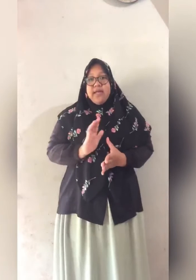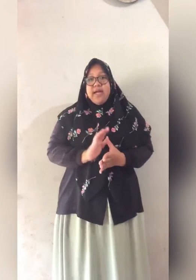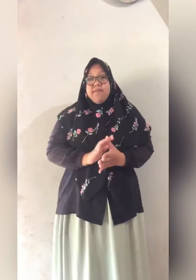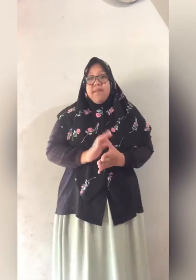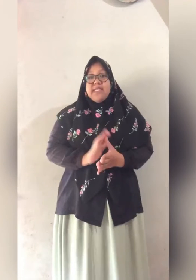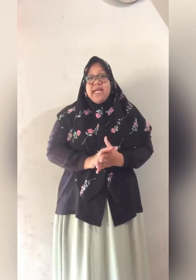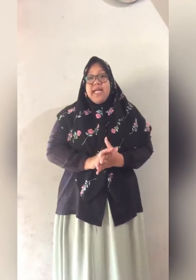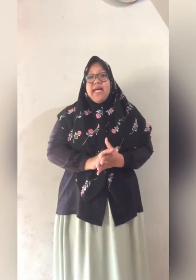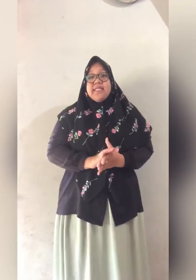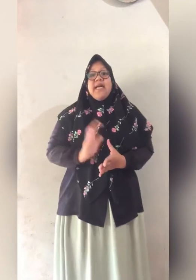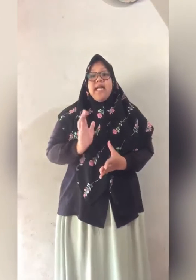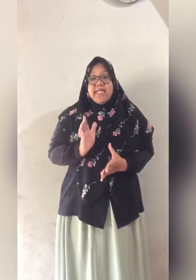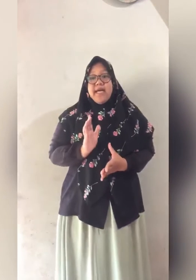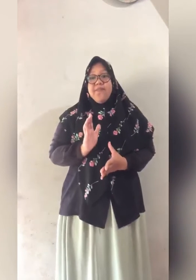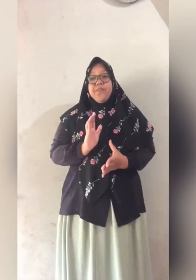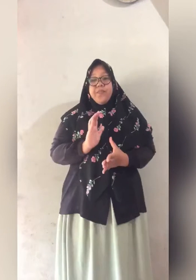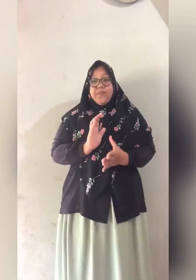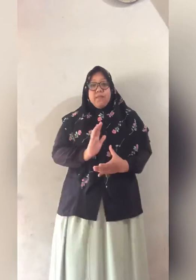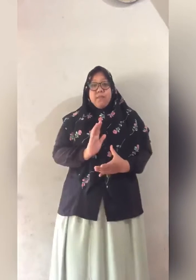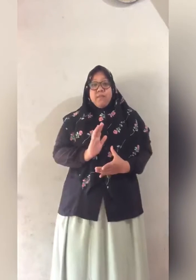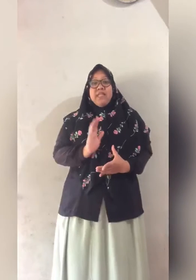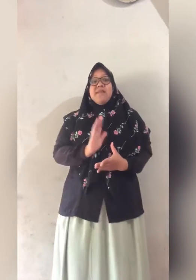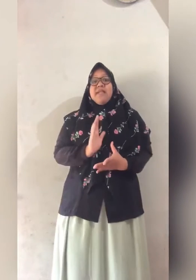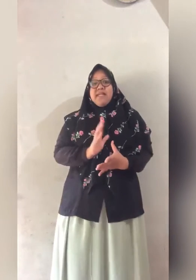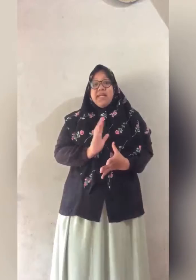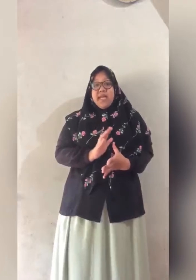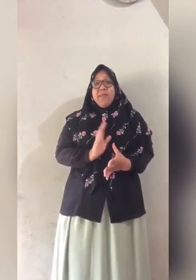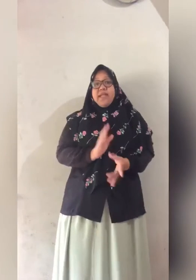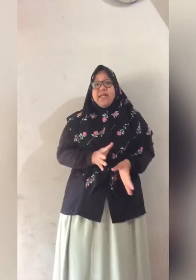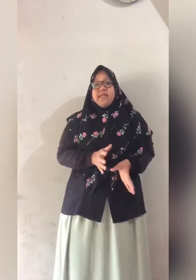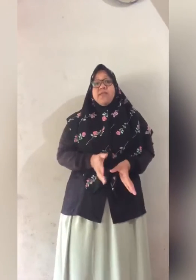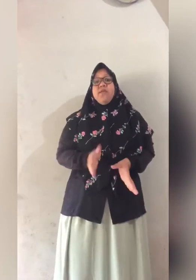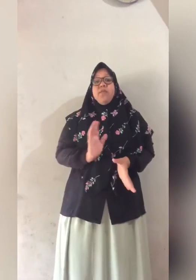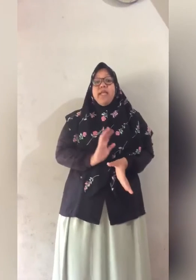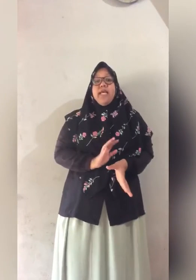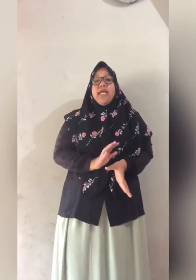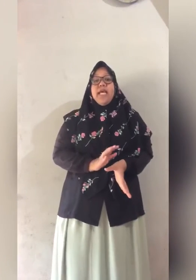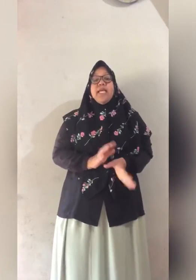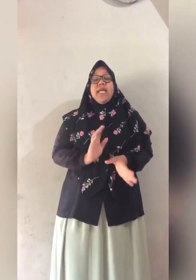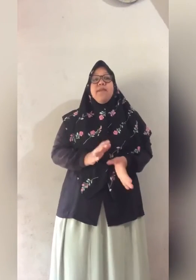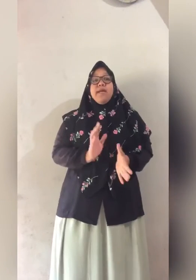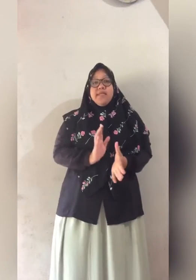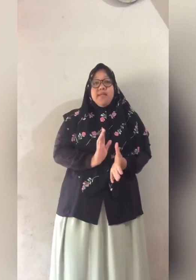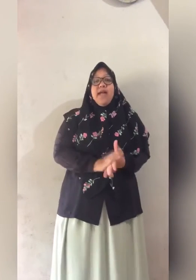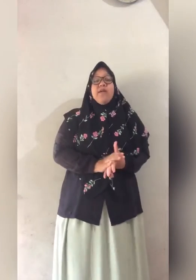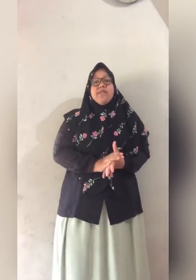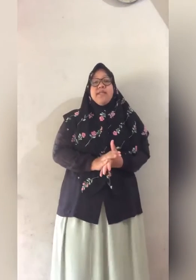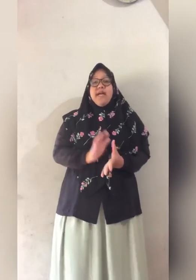dan base adalah saklarnya. Masing-masing kaki pada transistor memiliki nilai maksimal arus dan